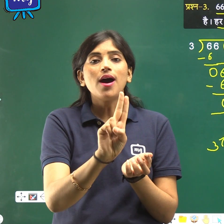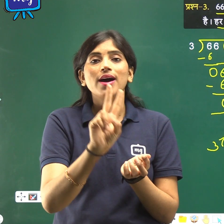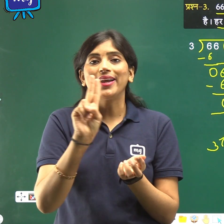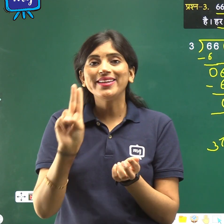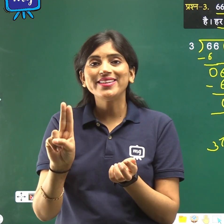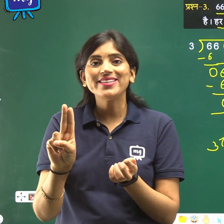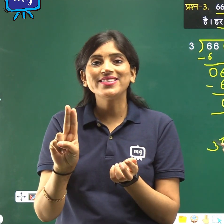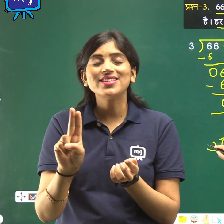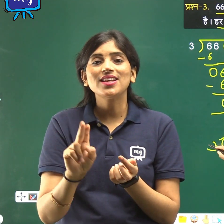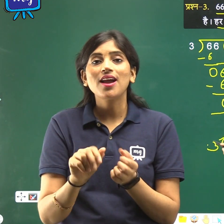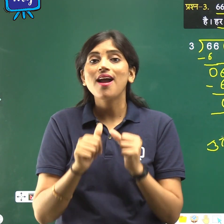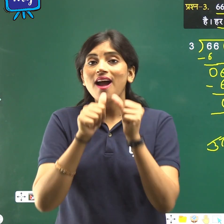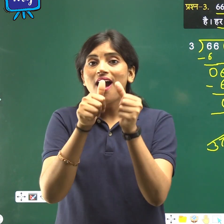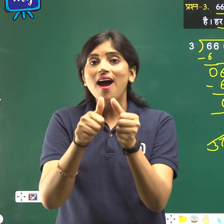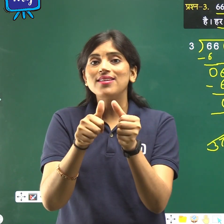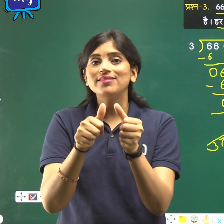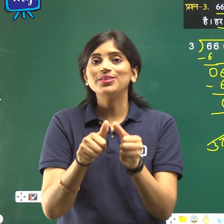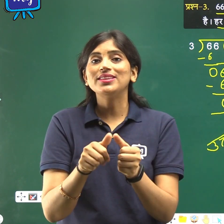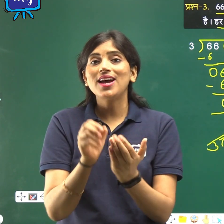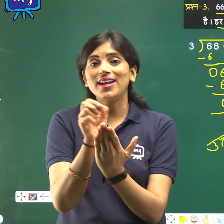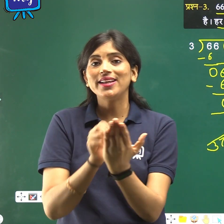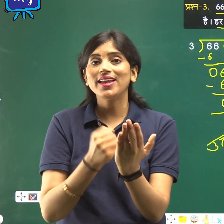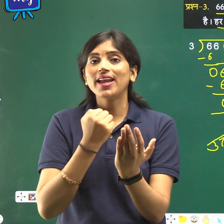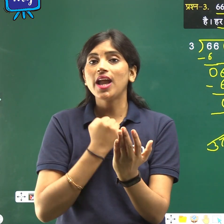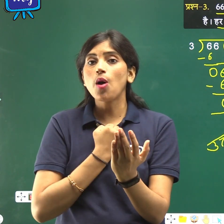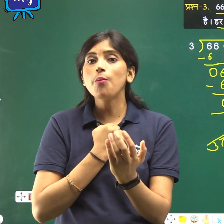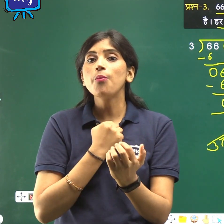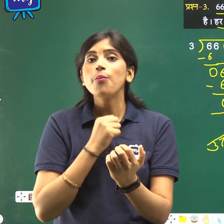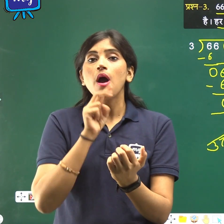22। तो उत्तर क्या लिखेंगे हम?